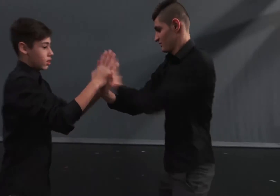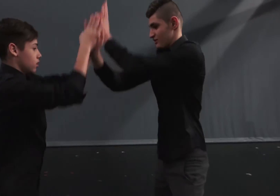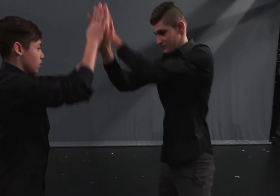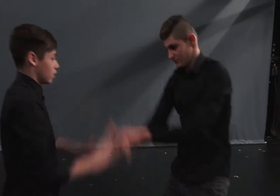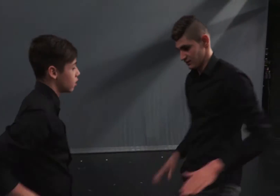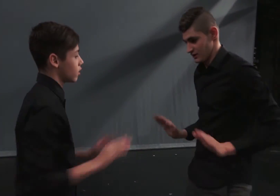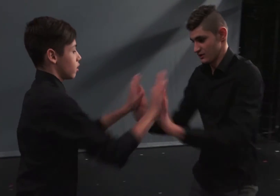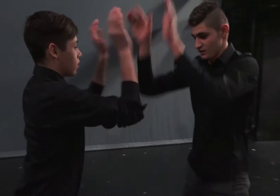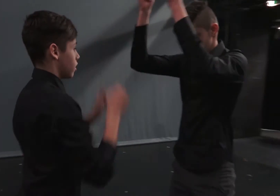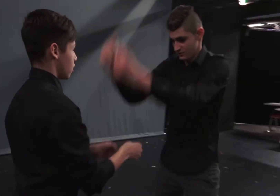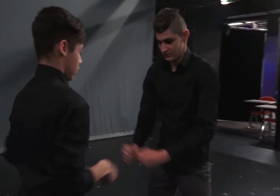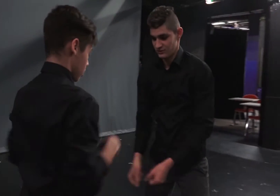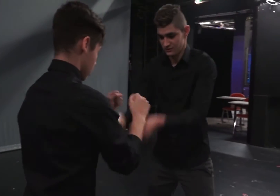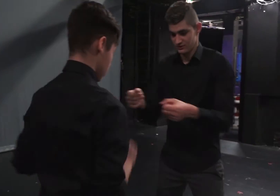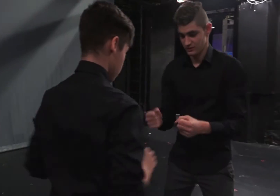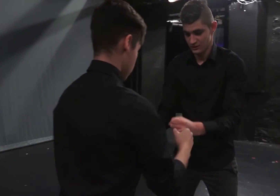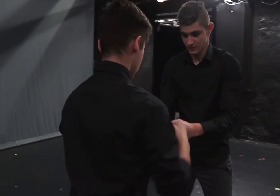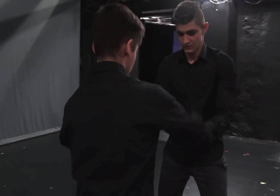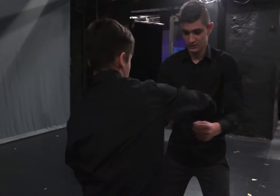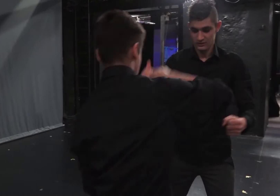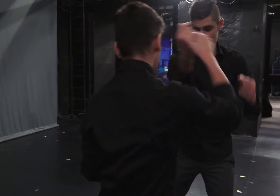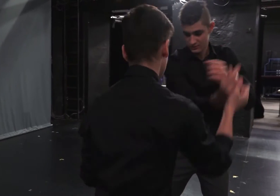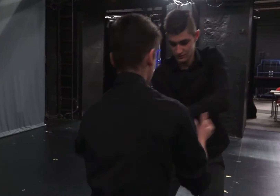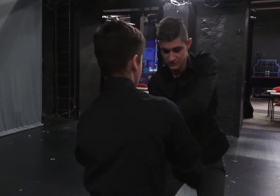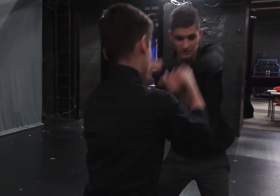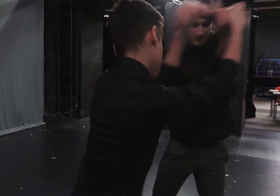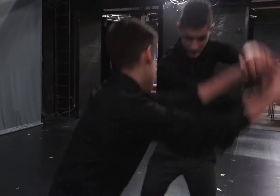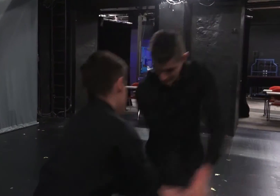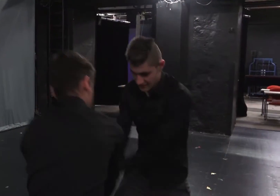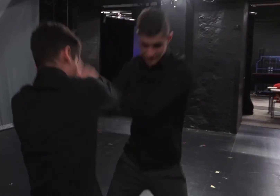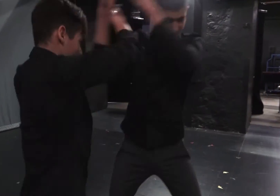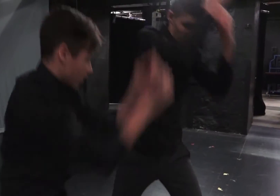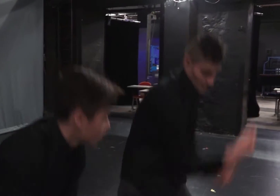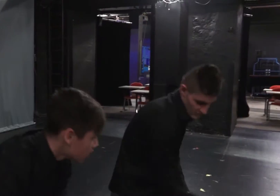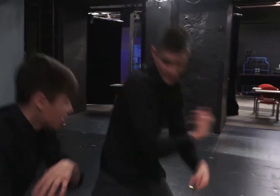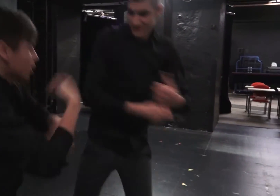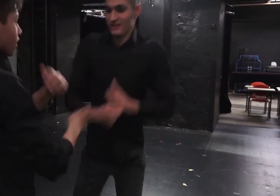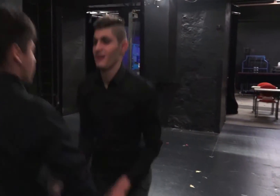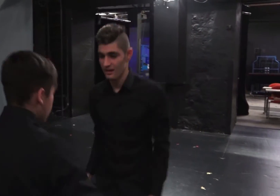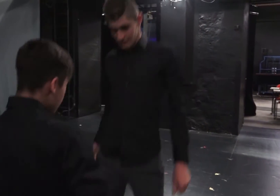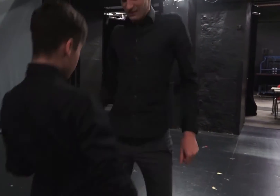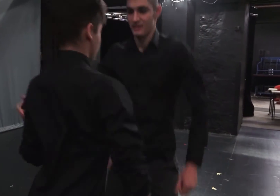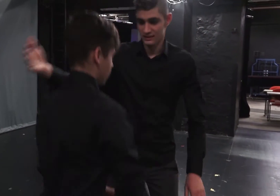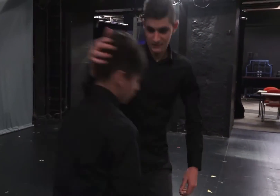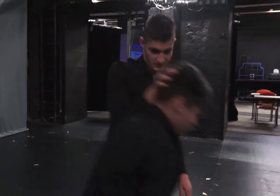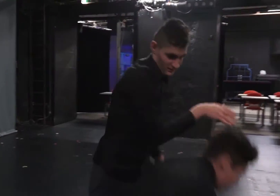die Zukunft kann sich der 16-Jährige vorstellen, auch einmal Profitänzer zu werden. Doch das erfordert viel Ausdauer und